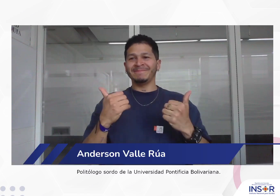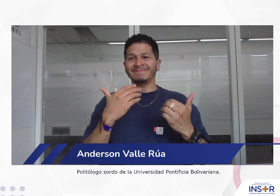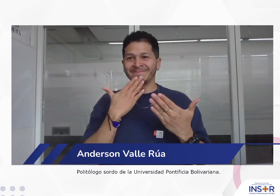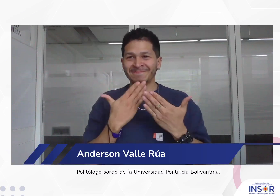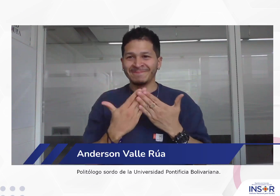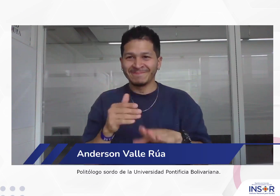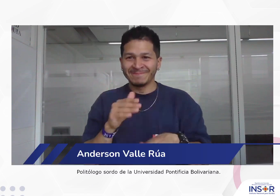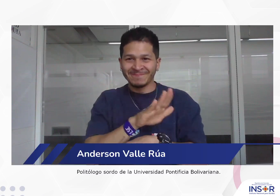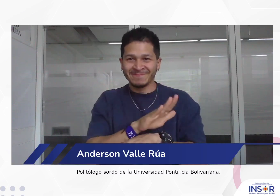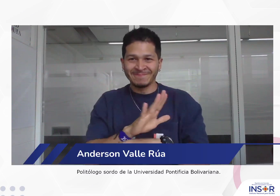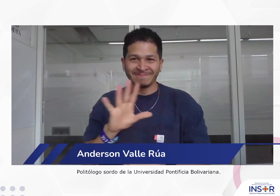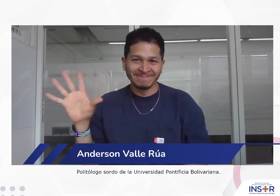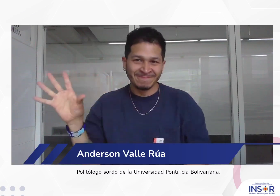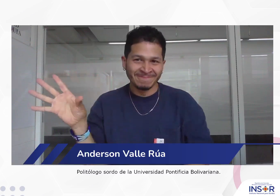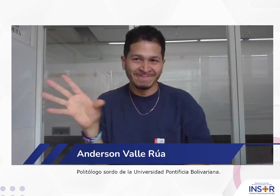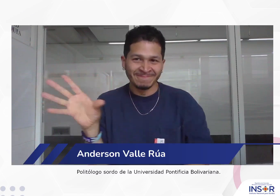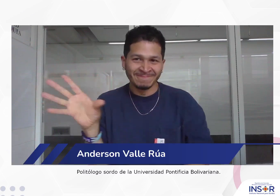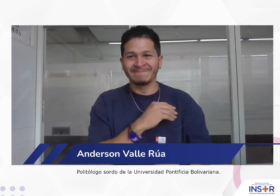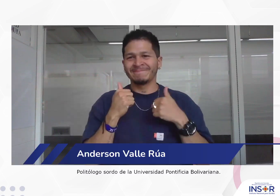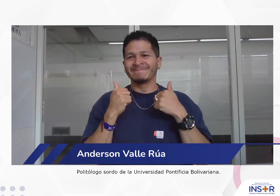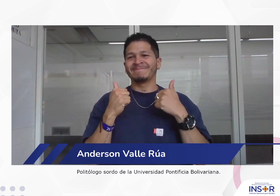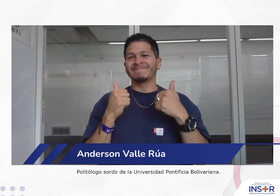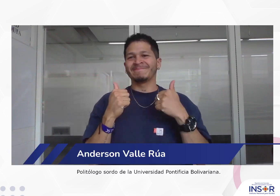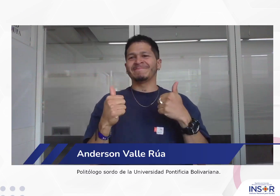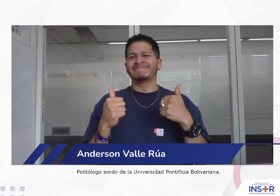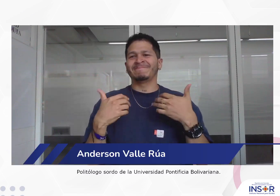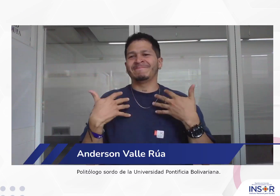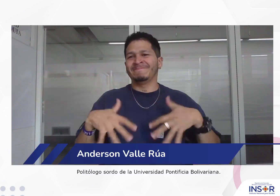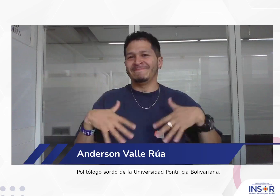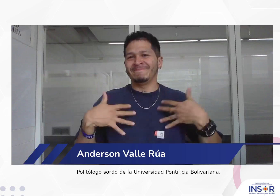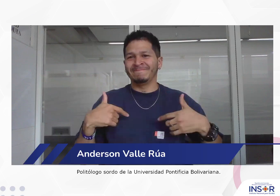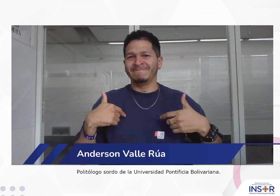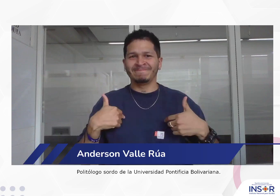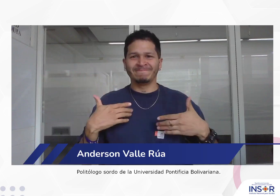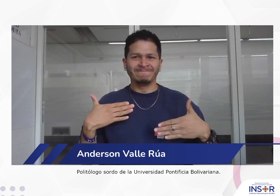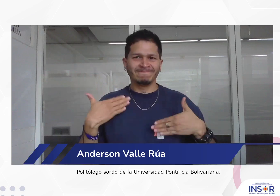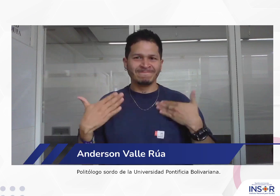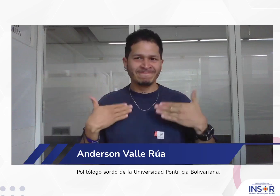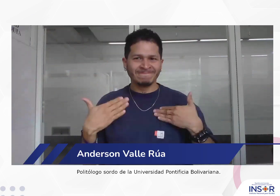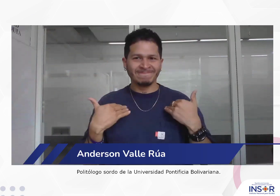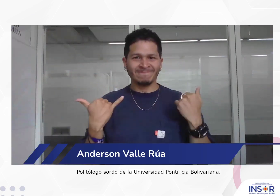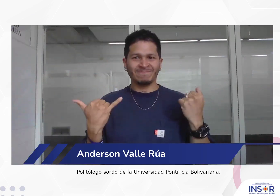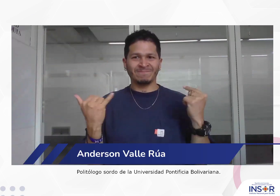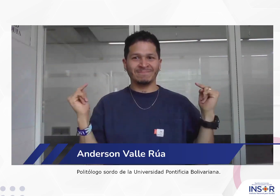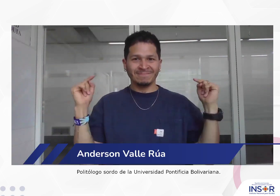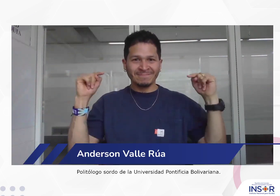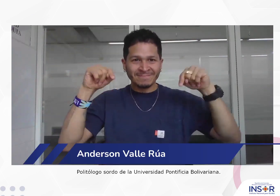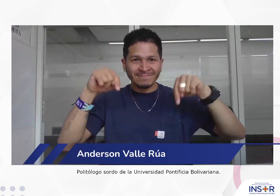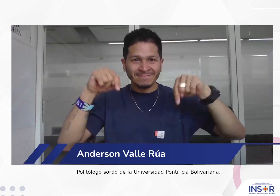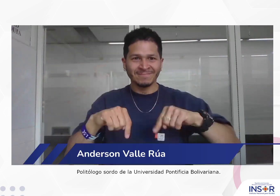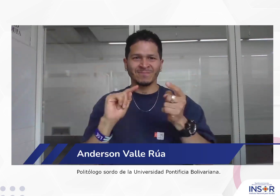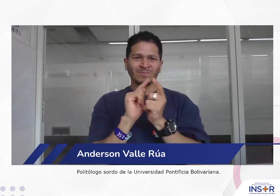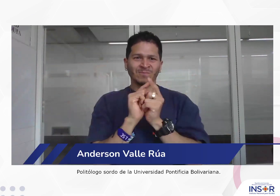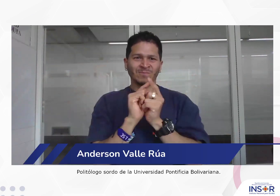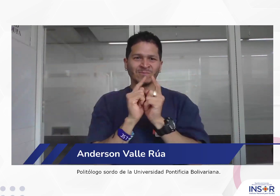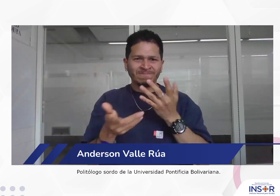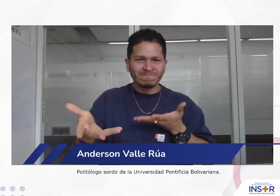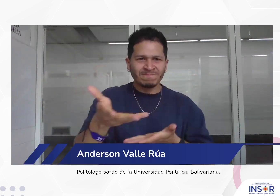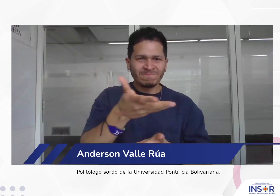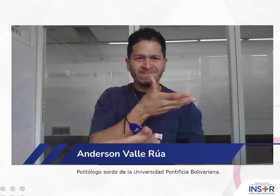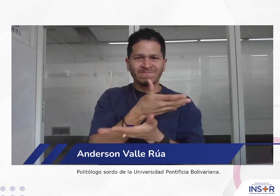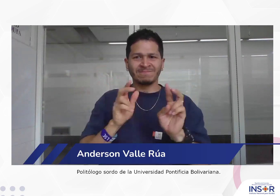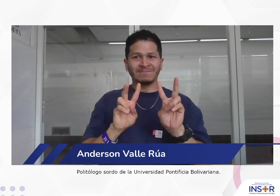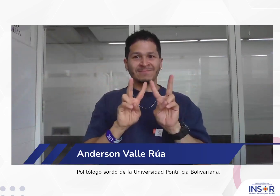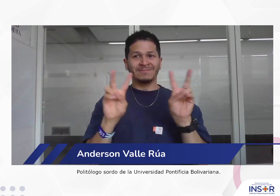Bien, buenas tardes para todos. Es un gusto estar aquí